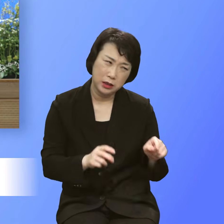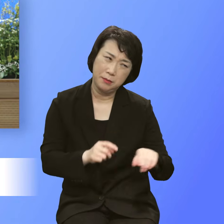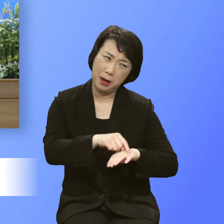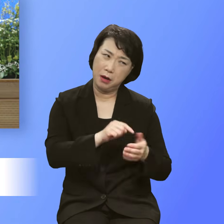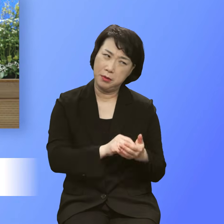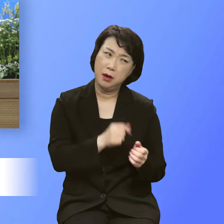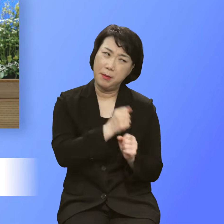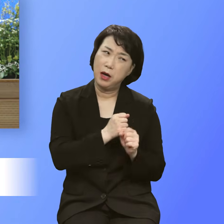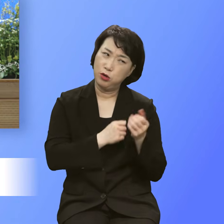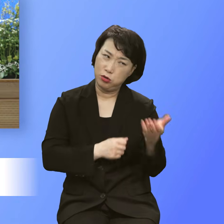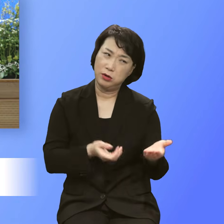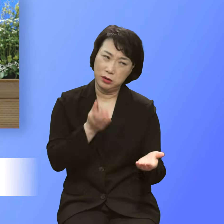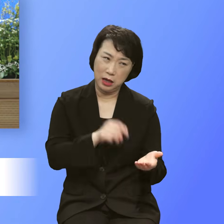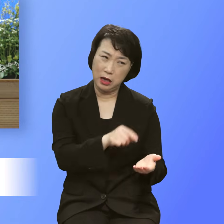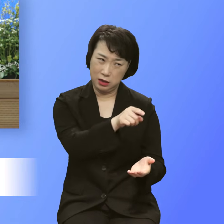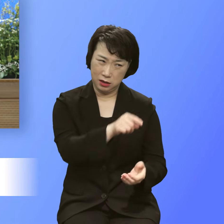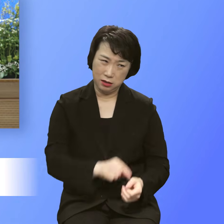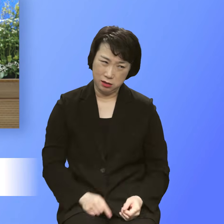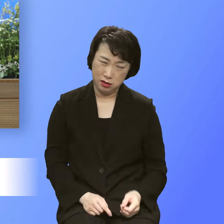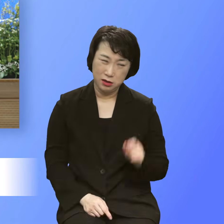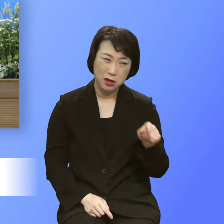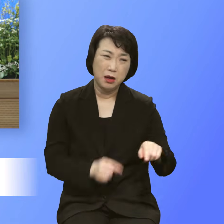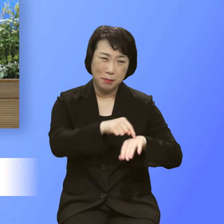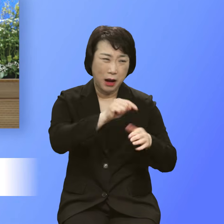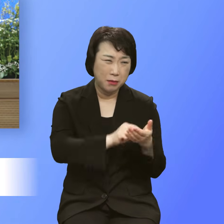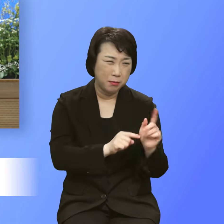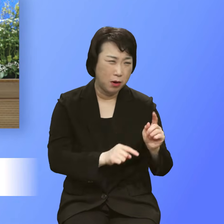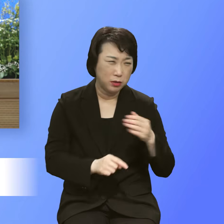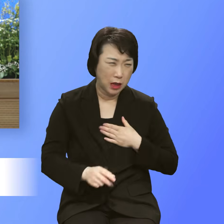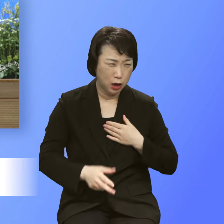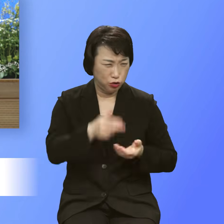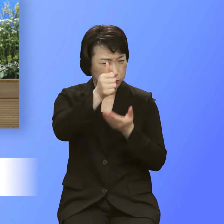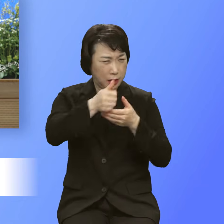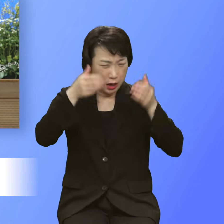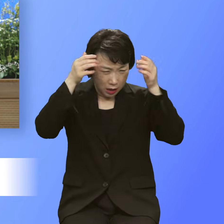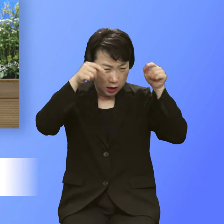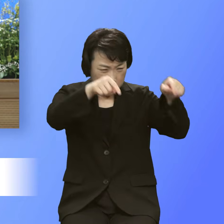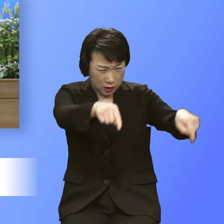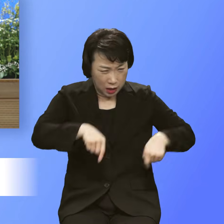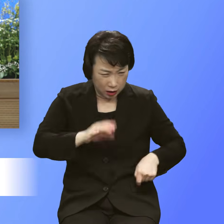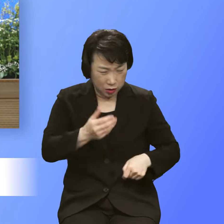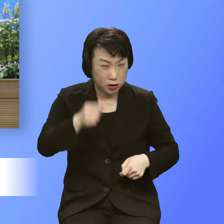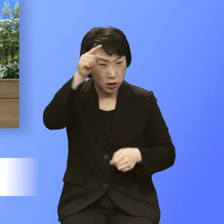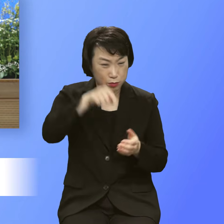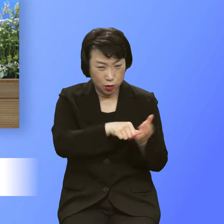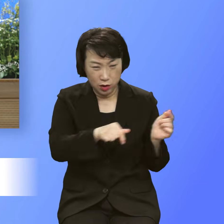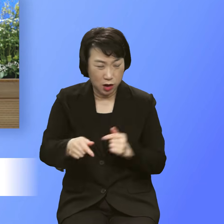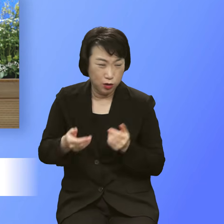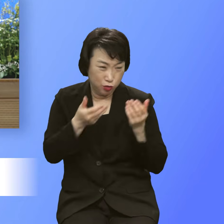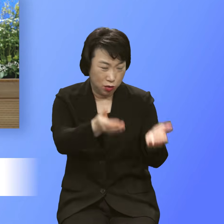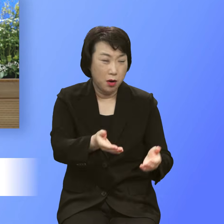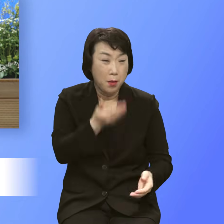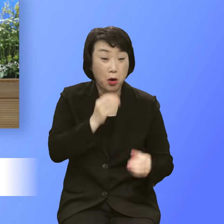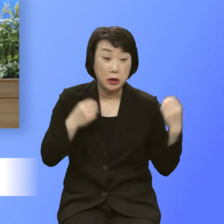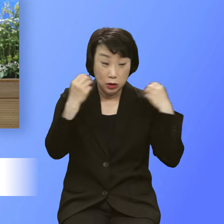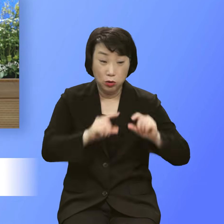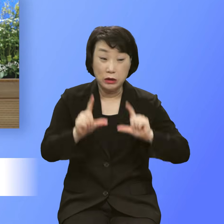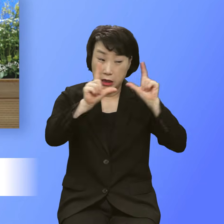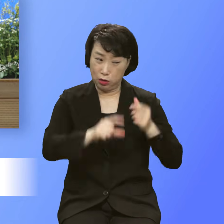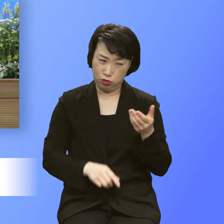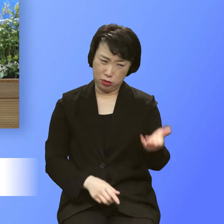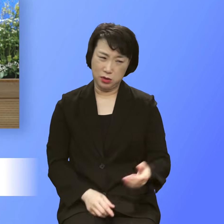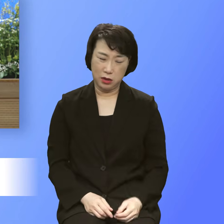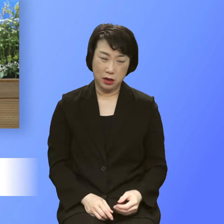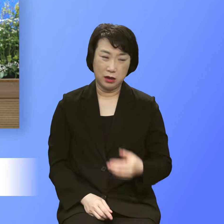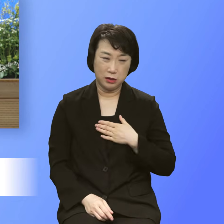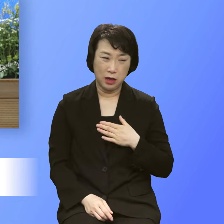마음을 만들었는데 네 마음을 내게 쏟으라고 천진만물 줘서 먹고 입고 살게 하고